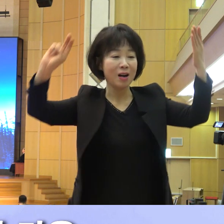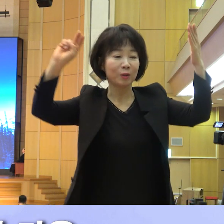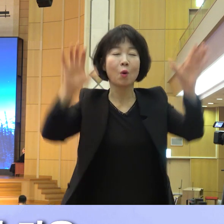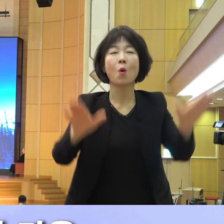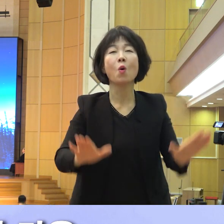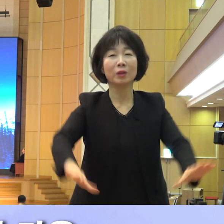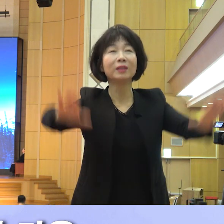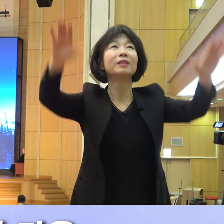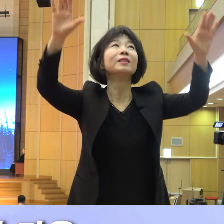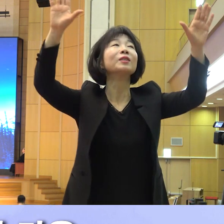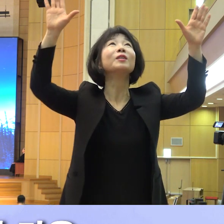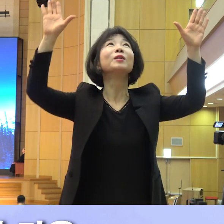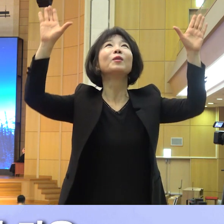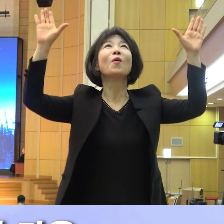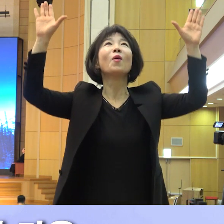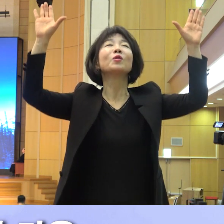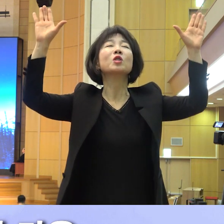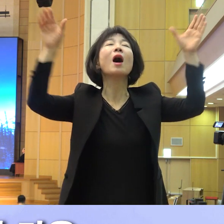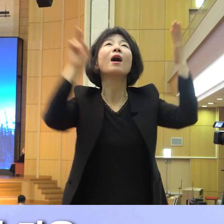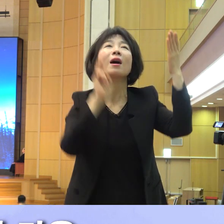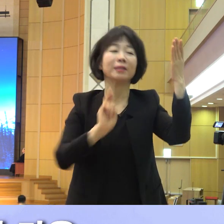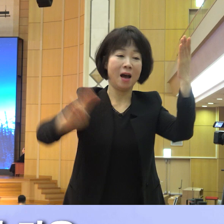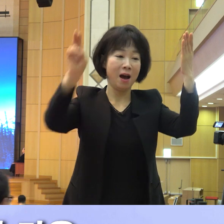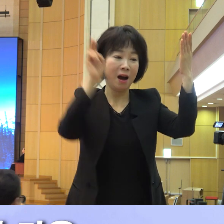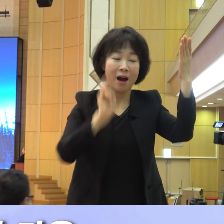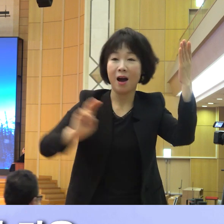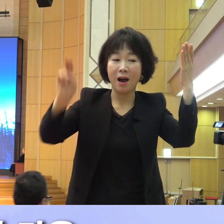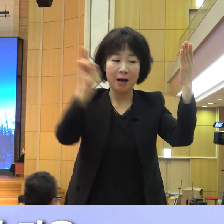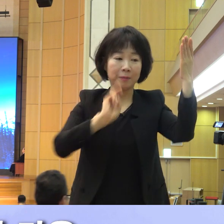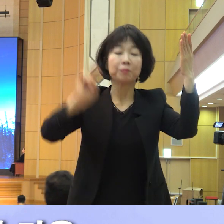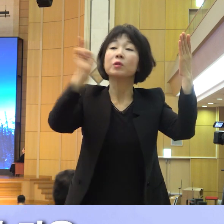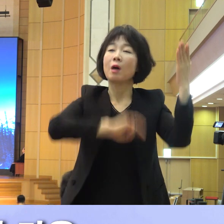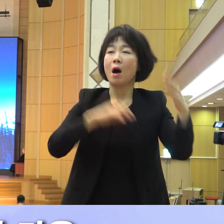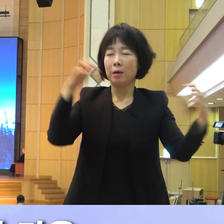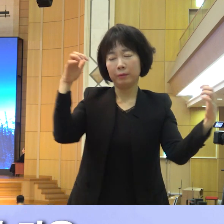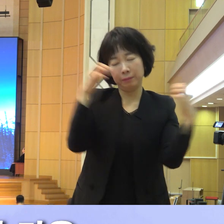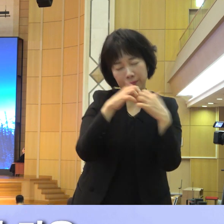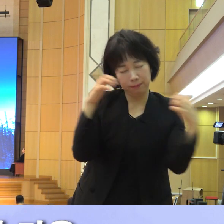찬양, 손을 들고 찬양.